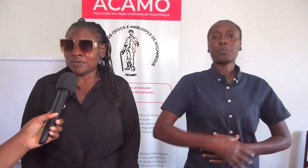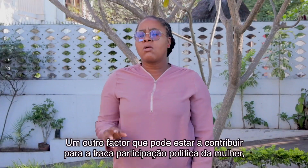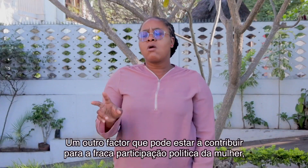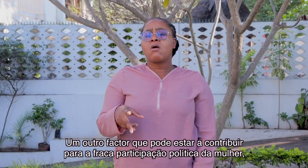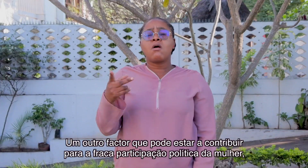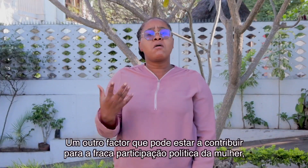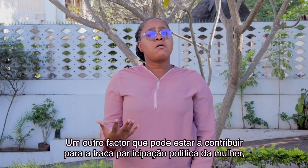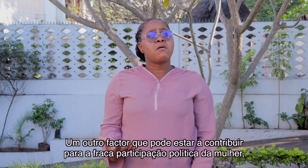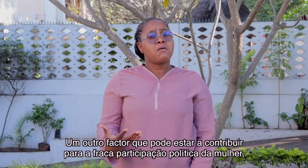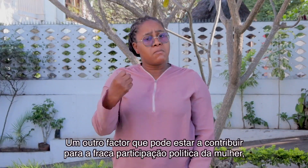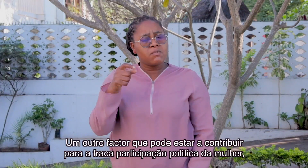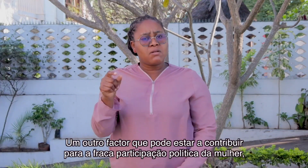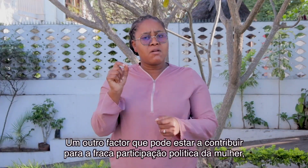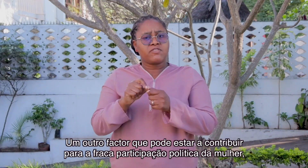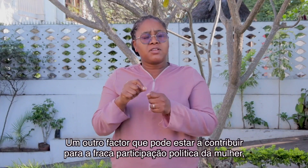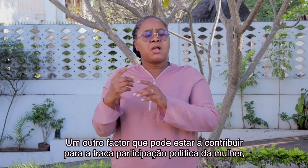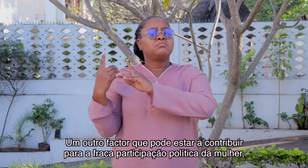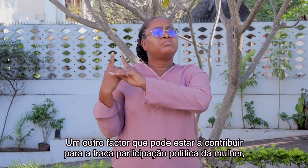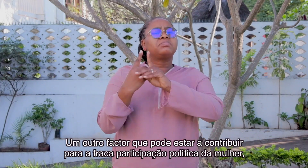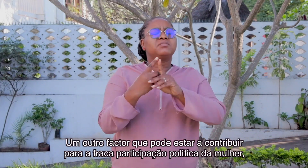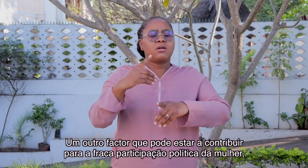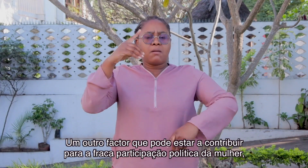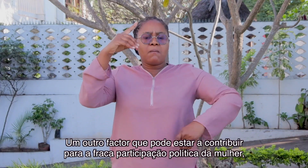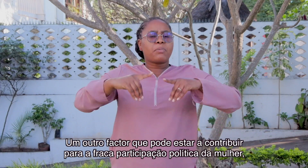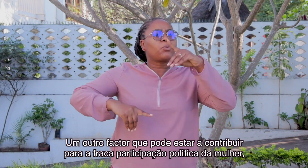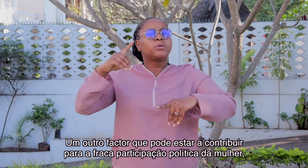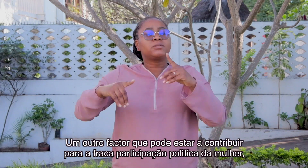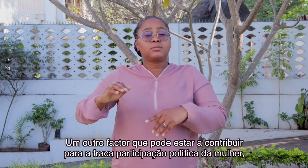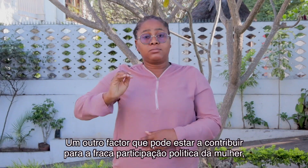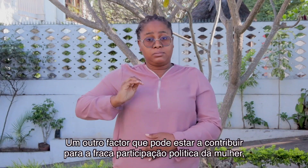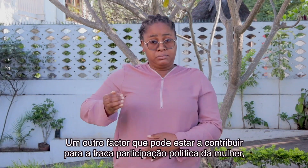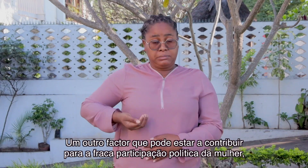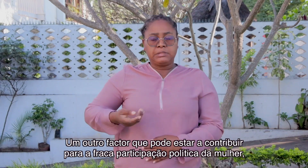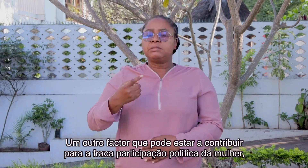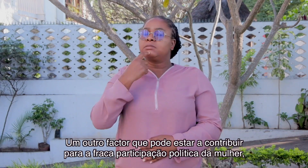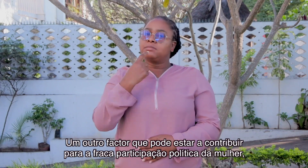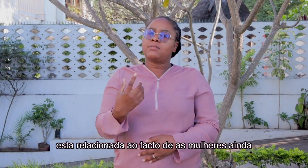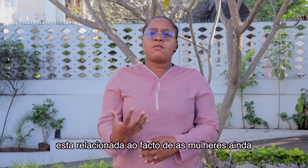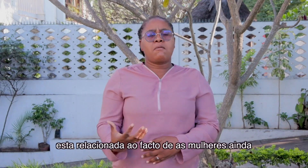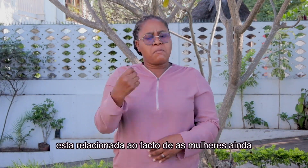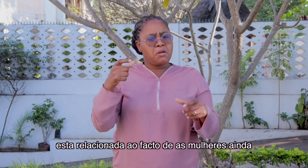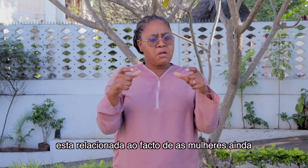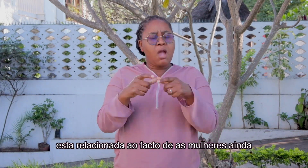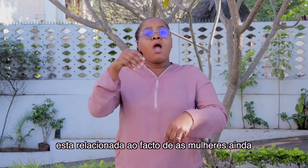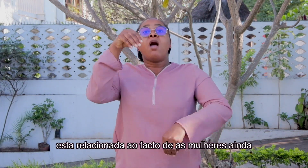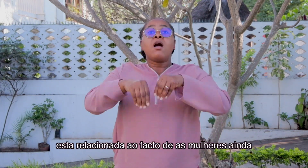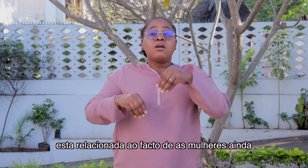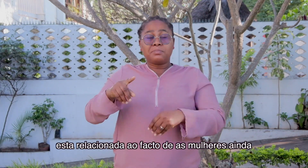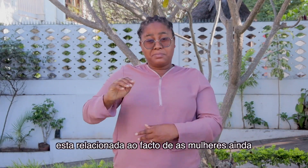Um outro fator que pode estar a contribuir para a fraca participação política da mulher está relacionado ao fato de as